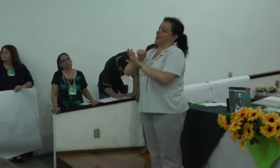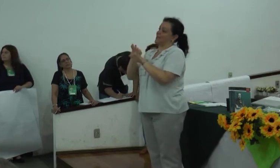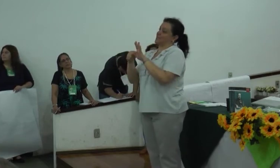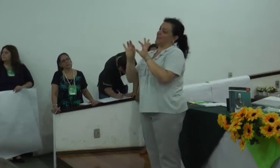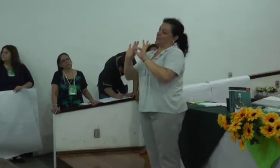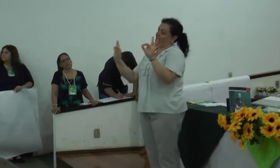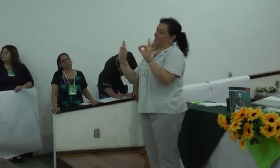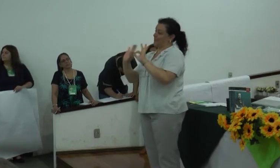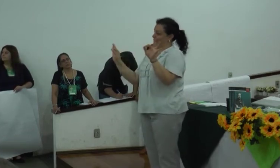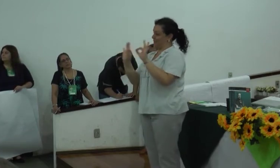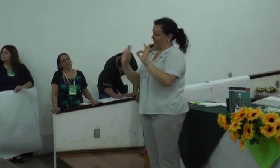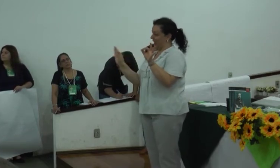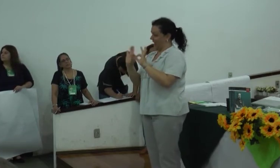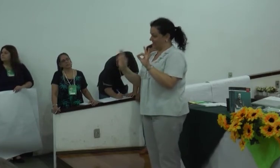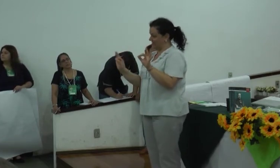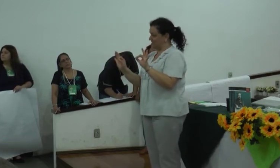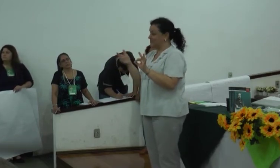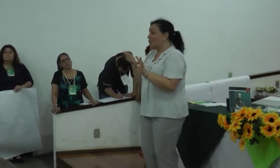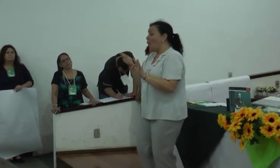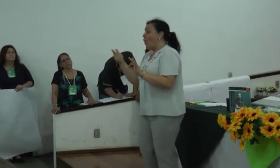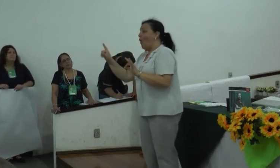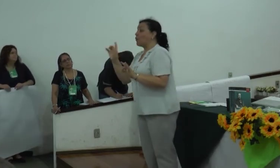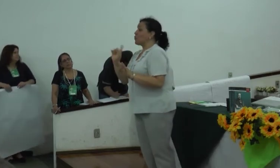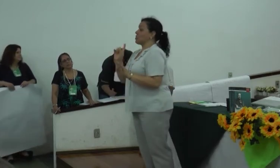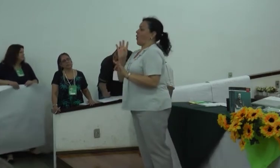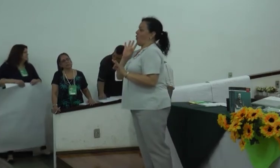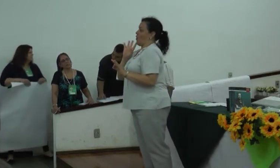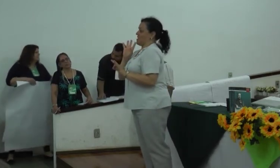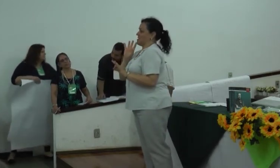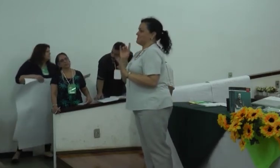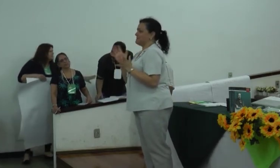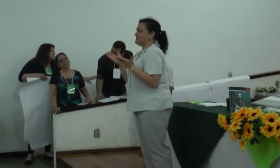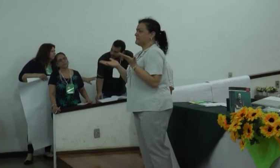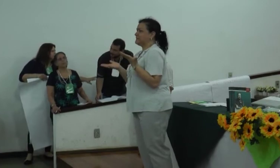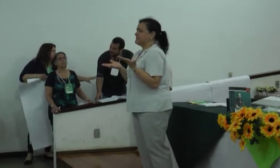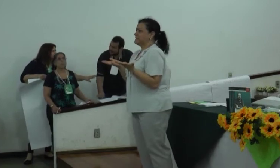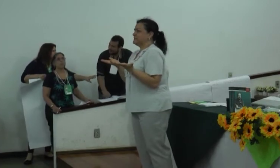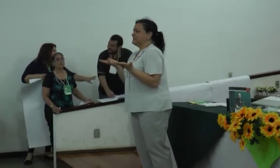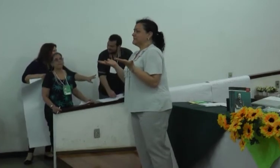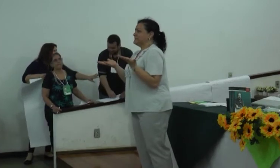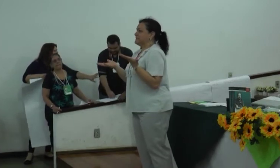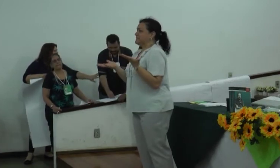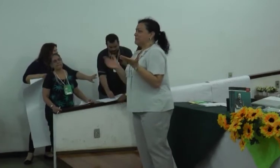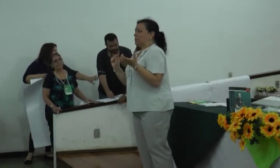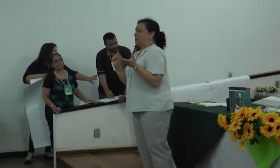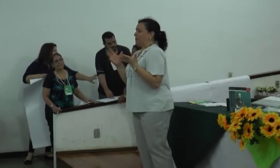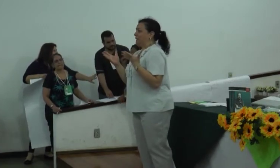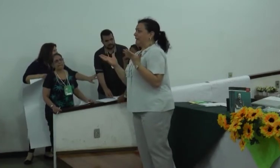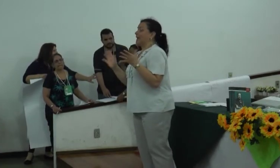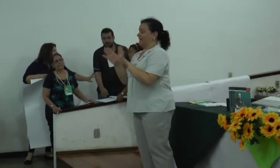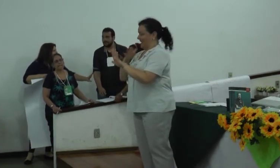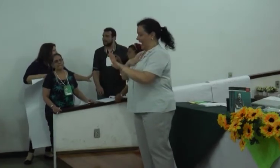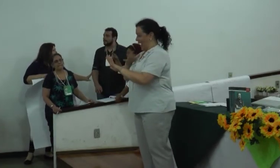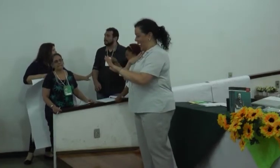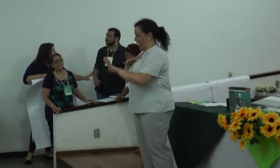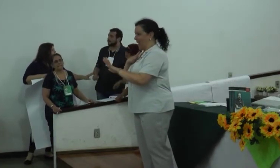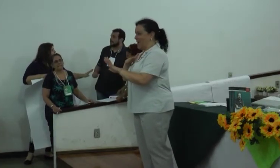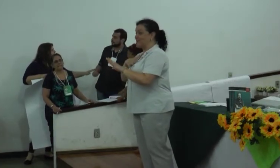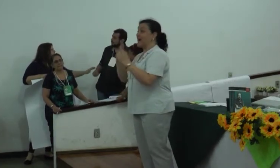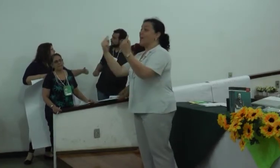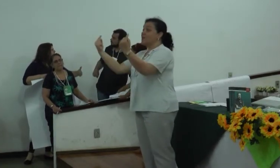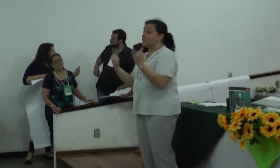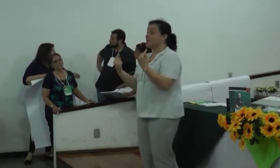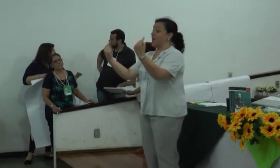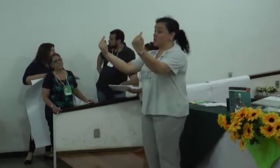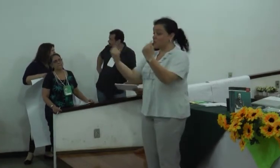Alguns surdos conheciam essas metáforas da frase, outros não conheciam, ficaram com dúvidas. E